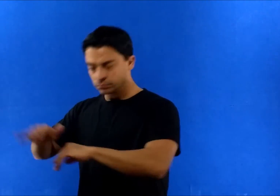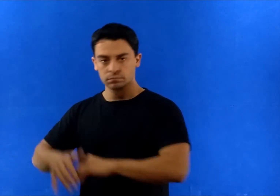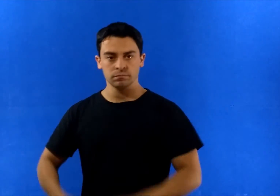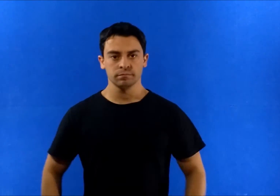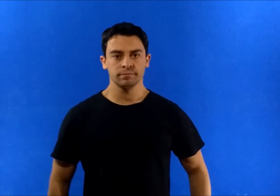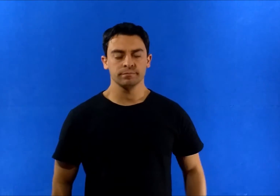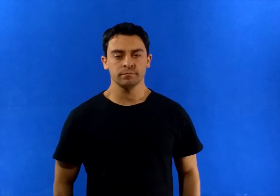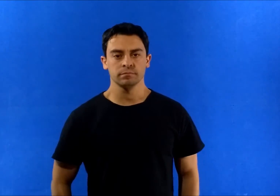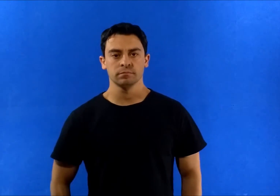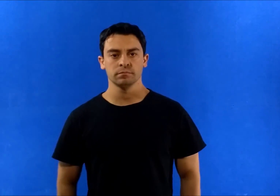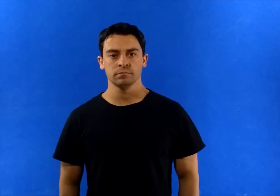própria gramática.